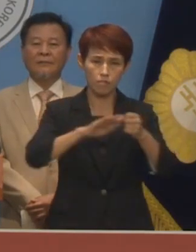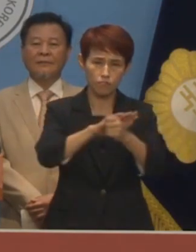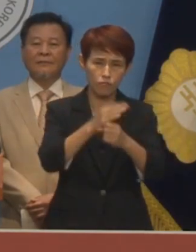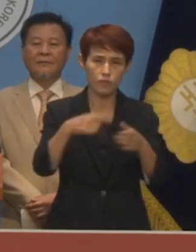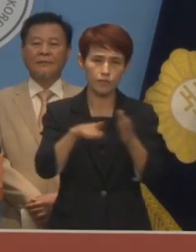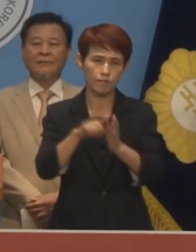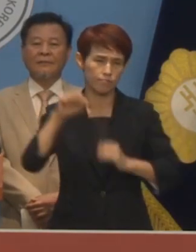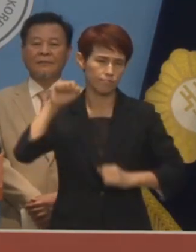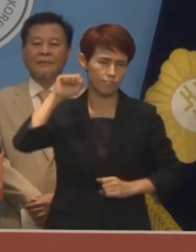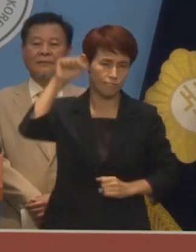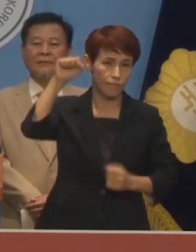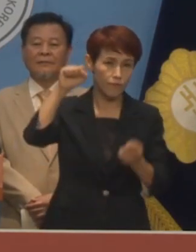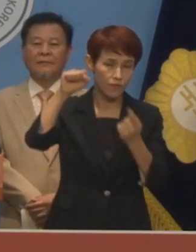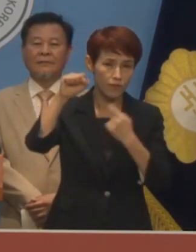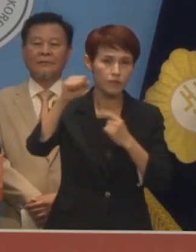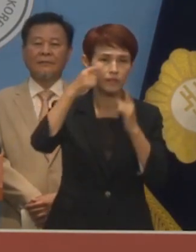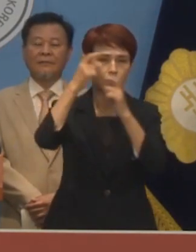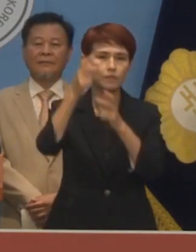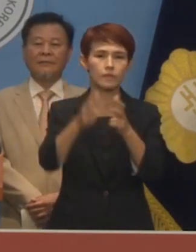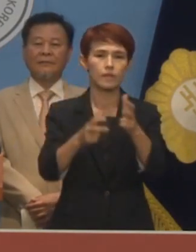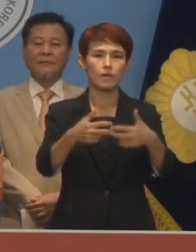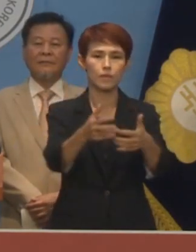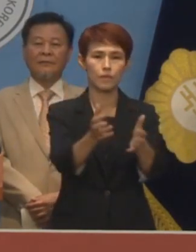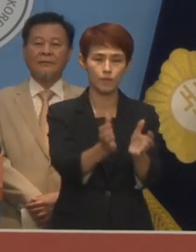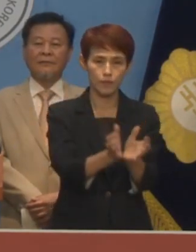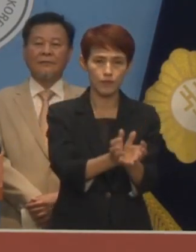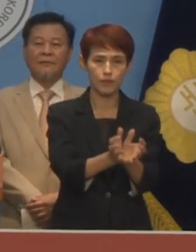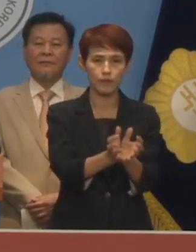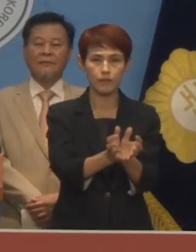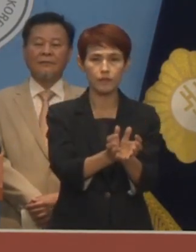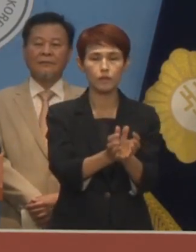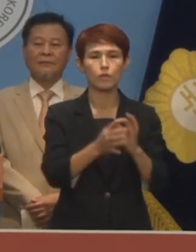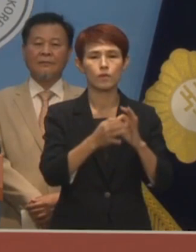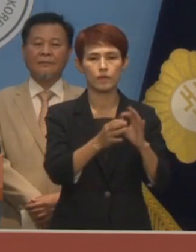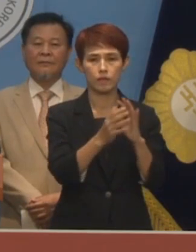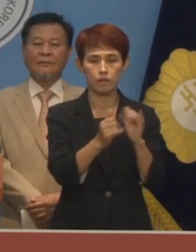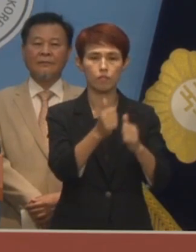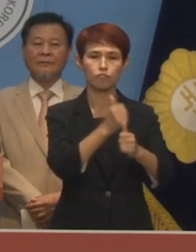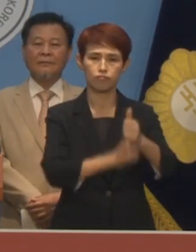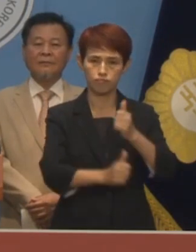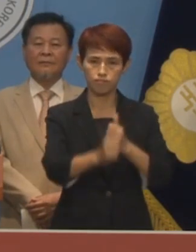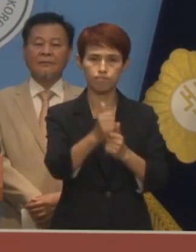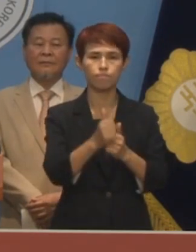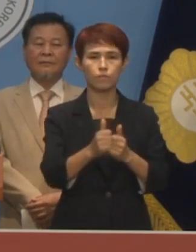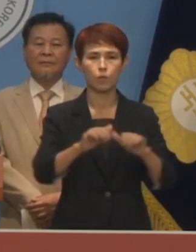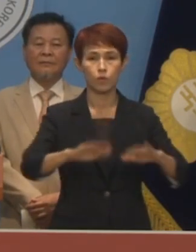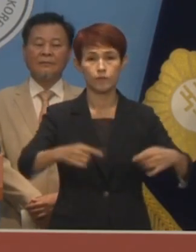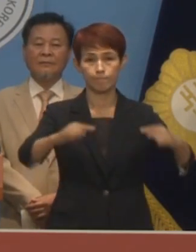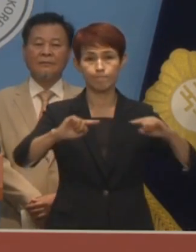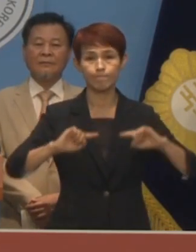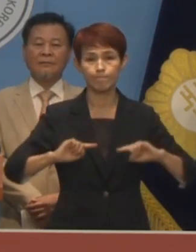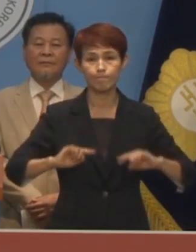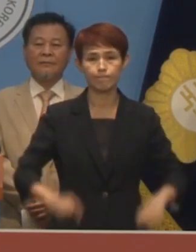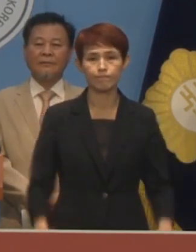기념사업회 이사장님 혹은 상임이사님 또 관계자들 또 직계 후손님들이 참석해